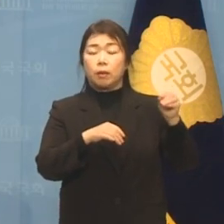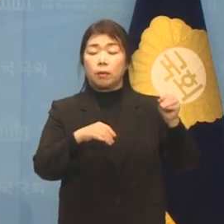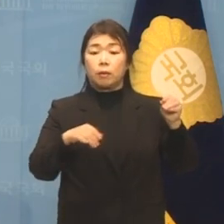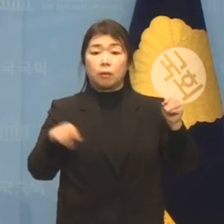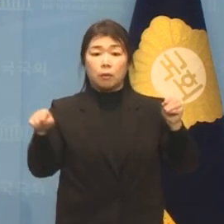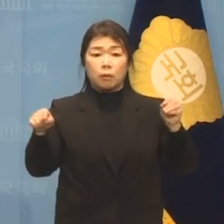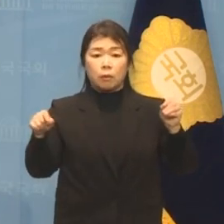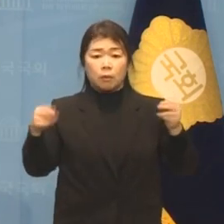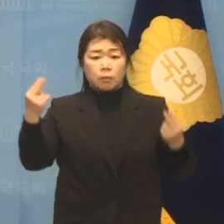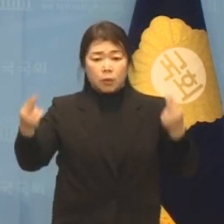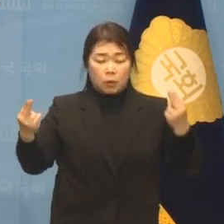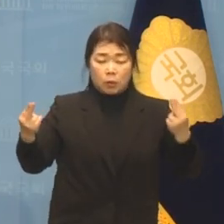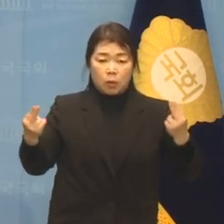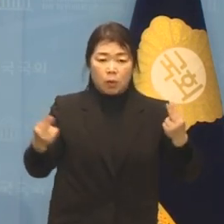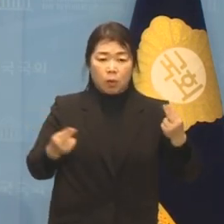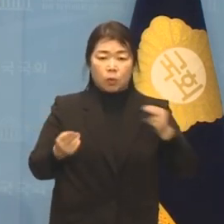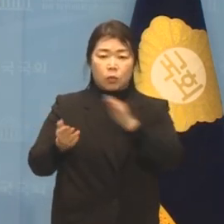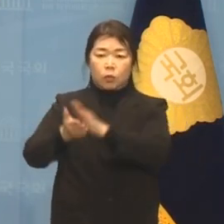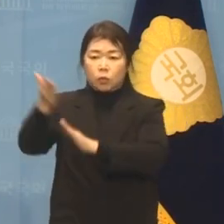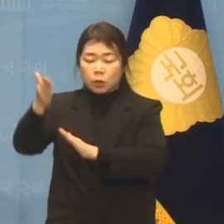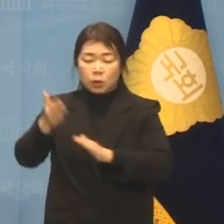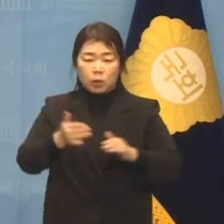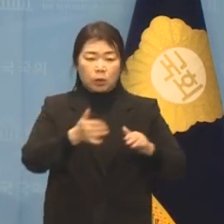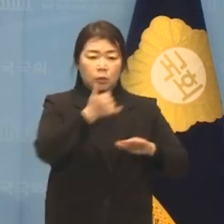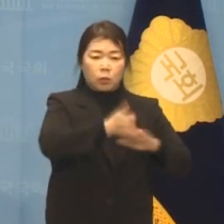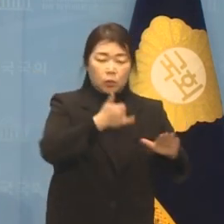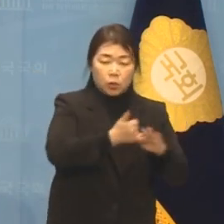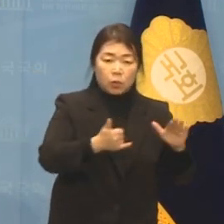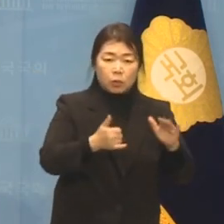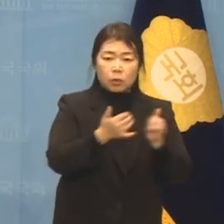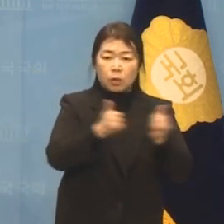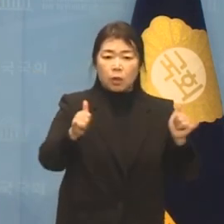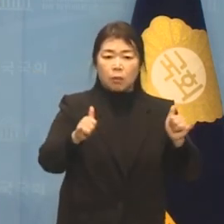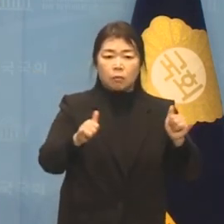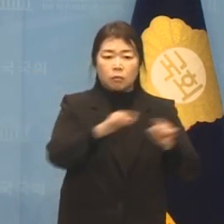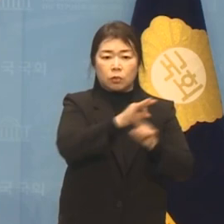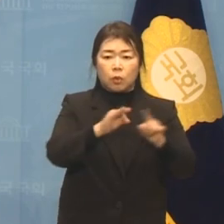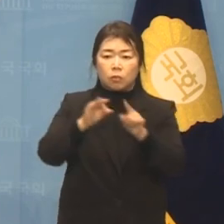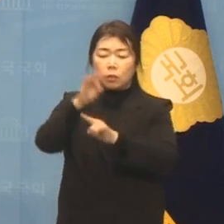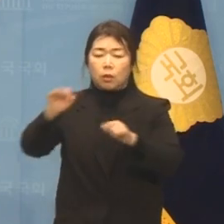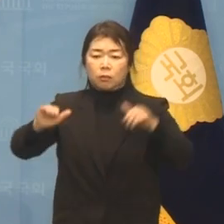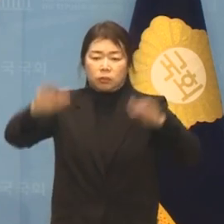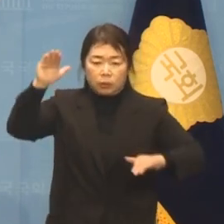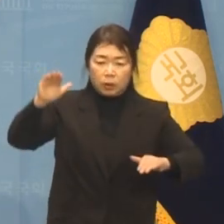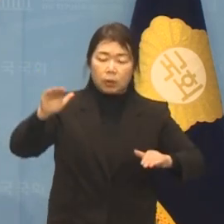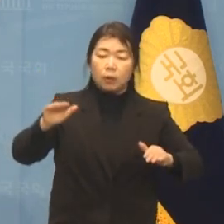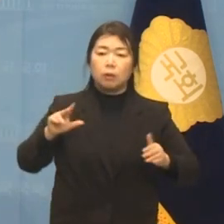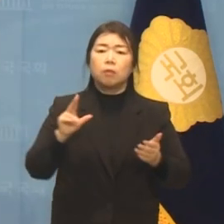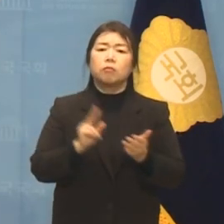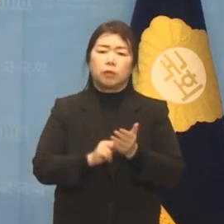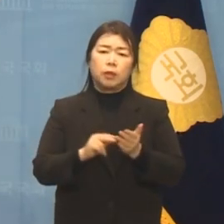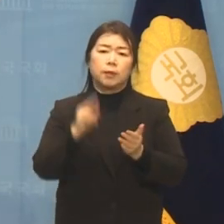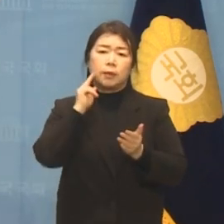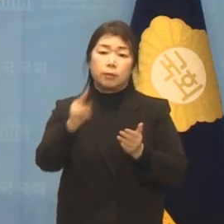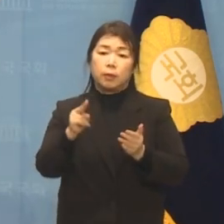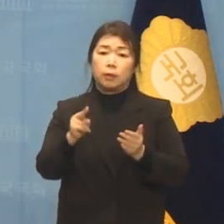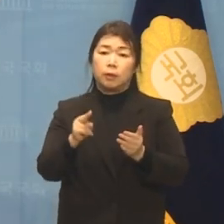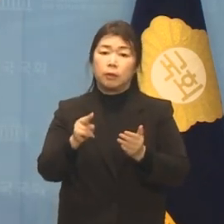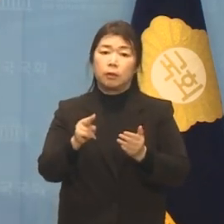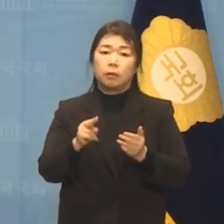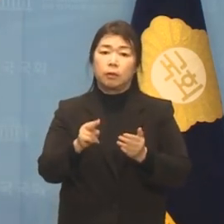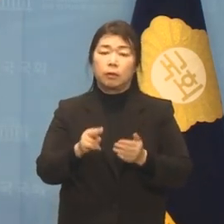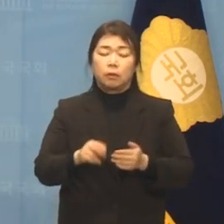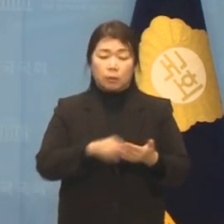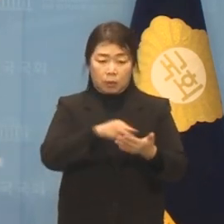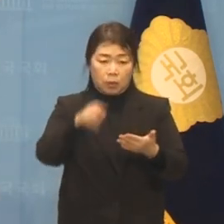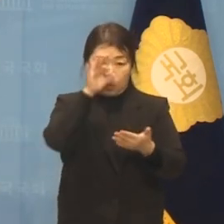명으로 농촌과 도시 지역의 인구 등가성이 훼손되고 그 불균형이 현저히 심화되고 있음을